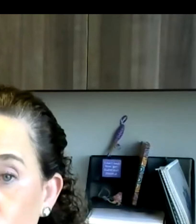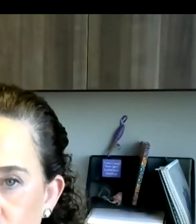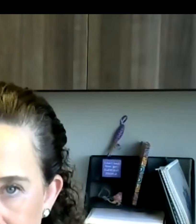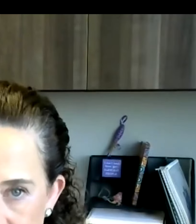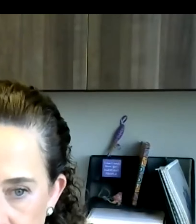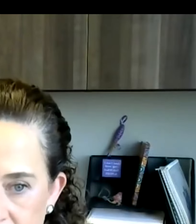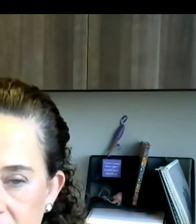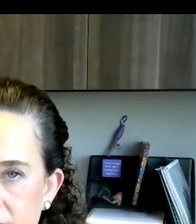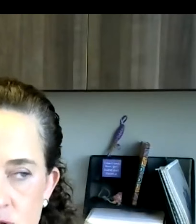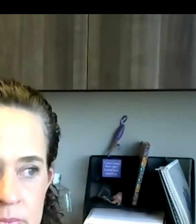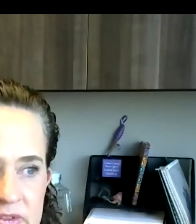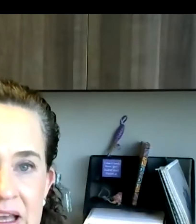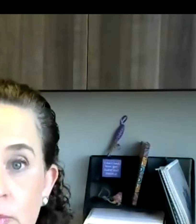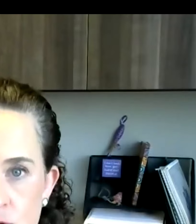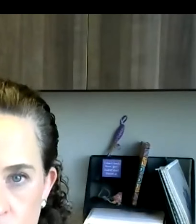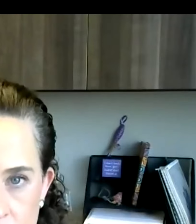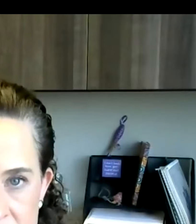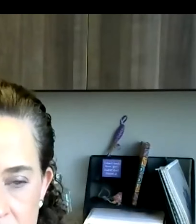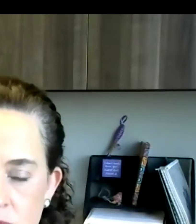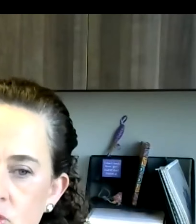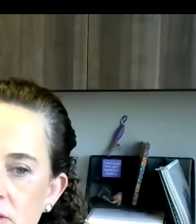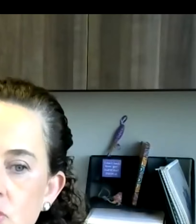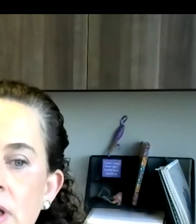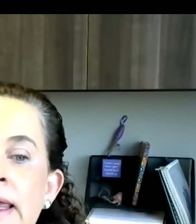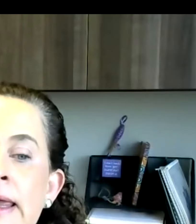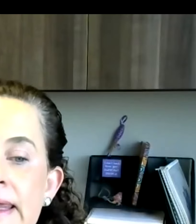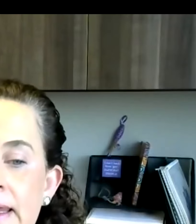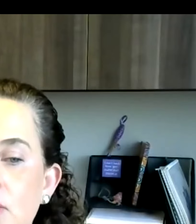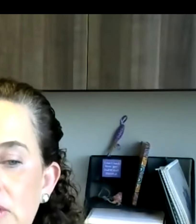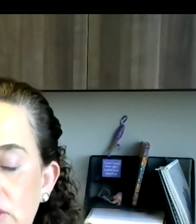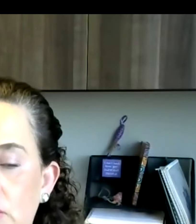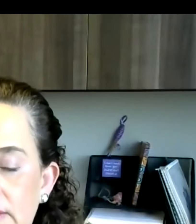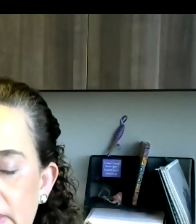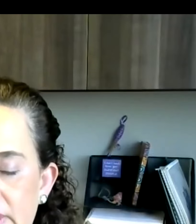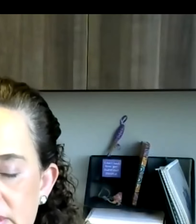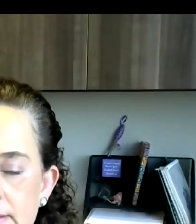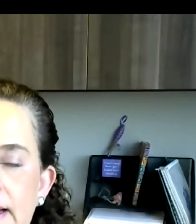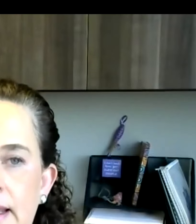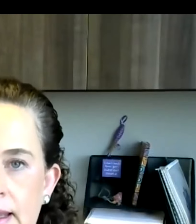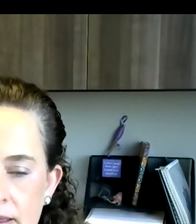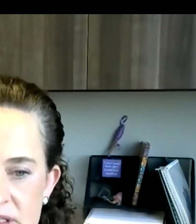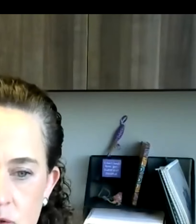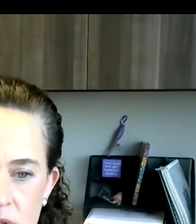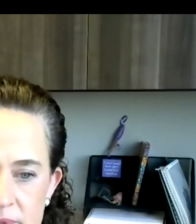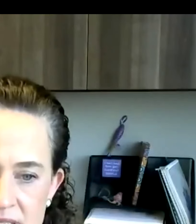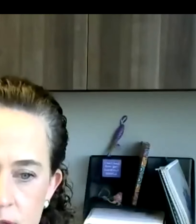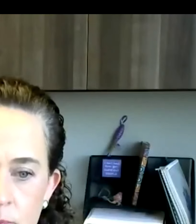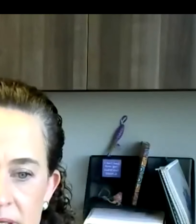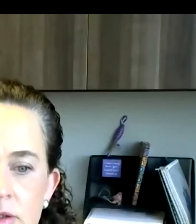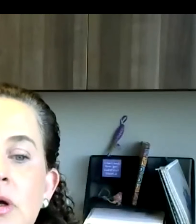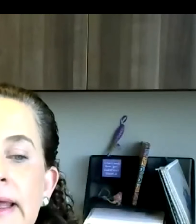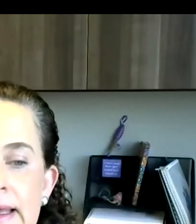en algunos casos se permite el aviso simplificado, pero solamente en algunos casos. Y cuando tengo que presentarle el aviso de